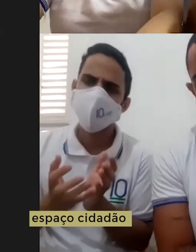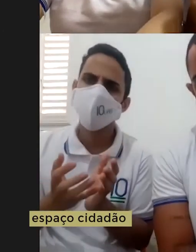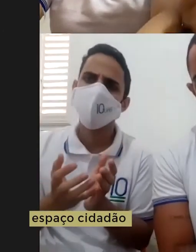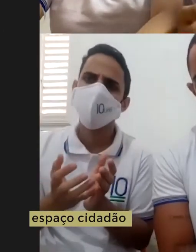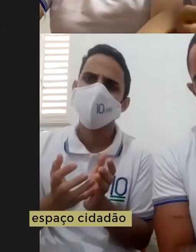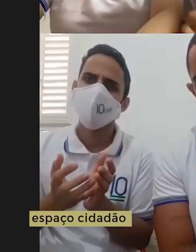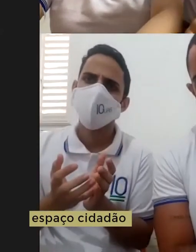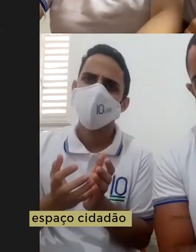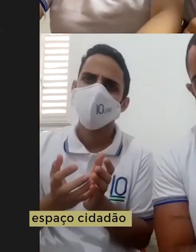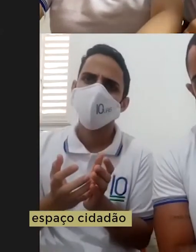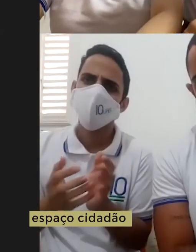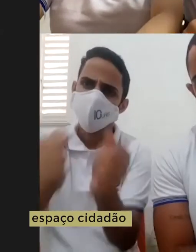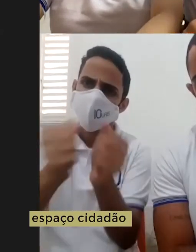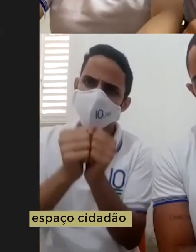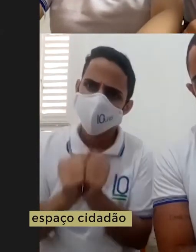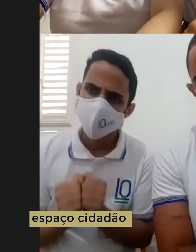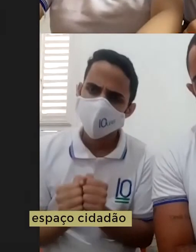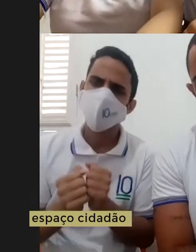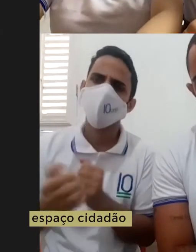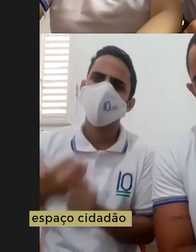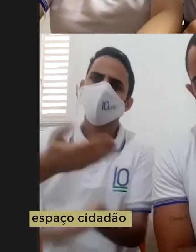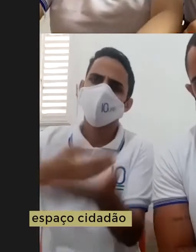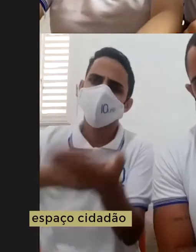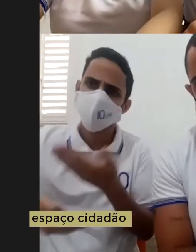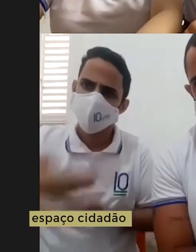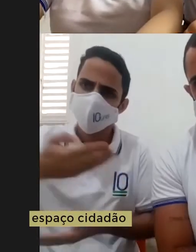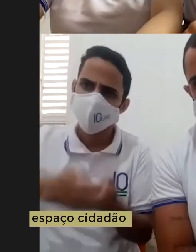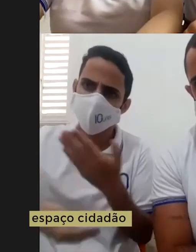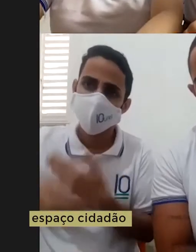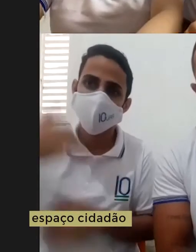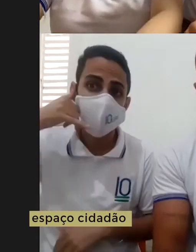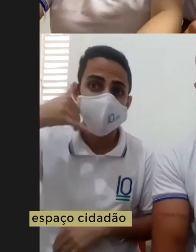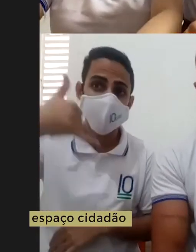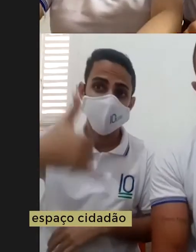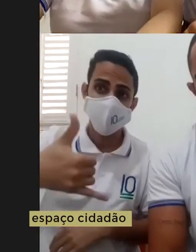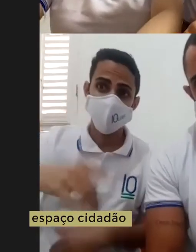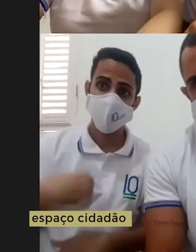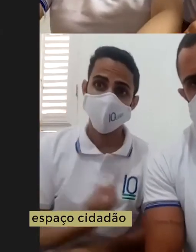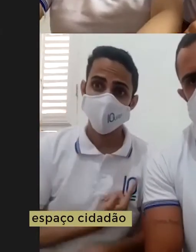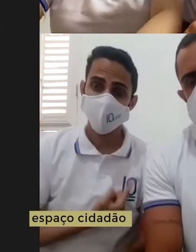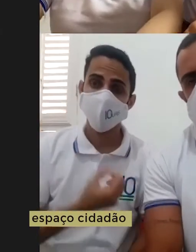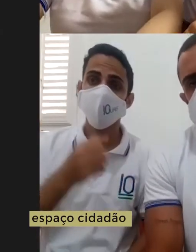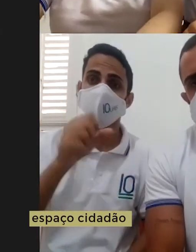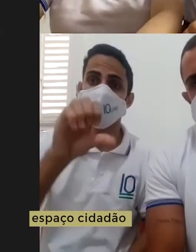Natal coletiva. Você pode fazer isso entrando em contato com a gente através do número